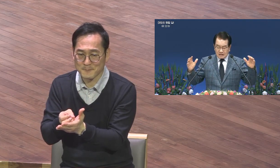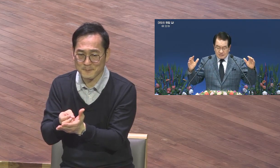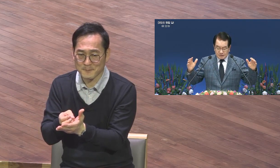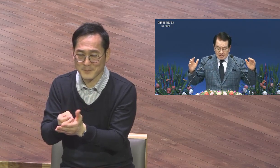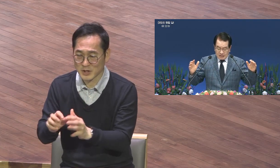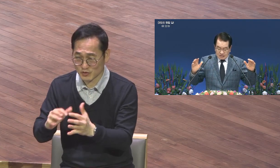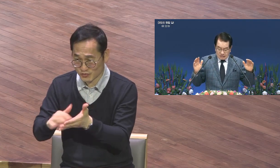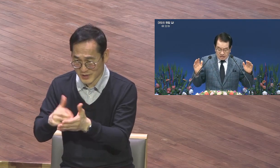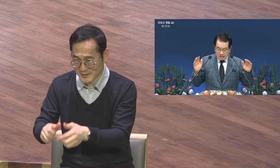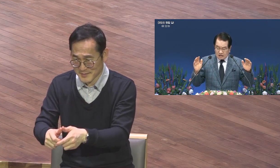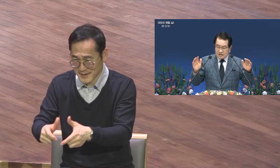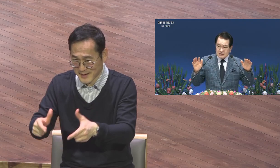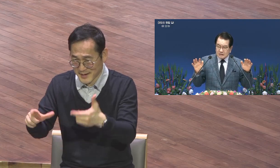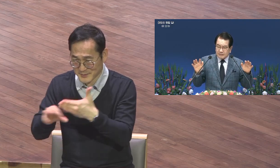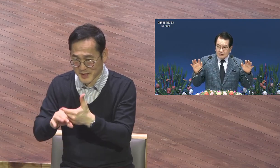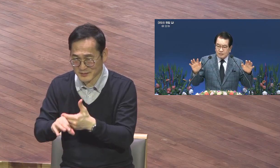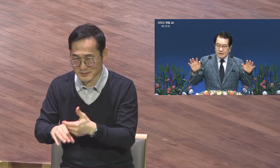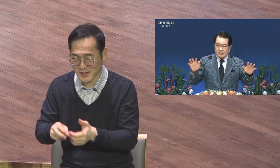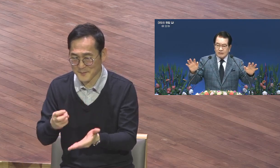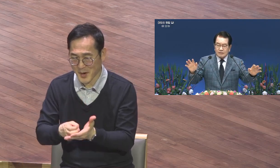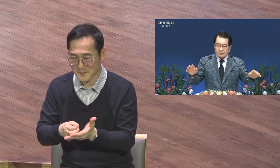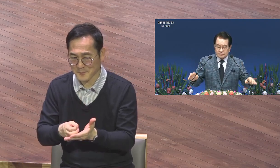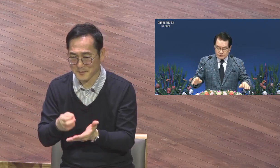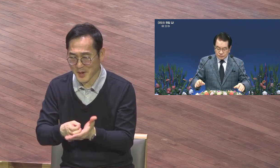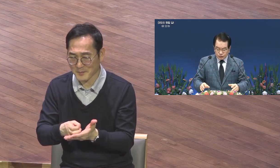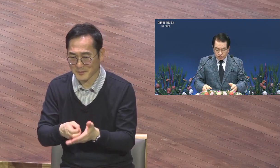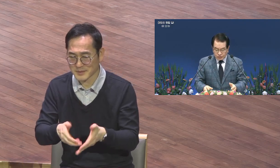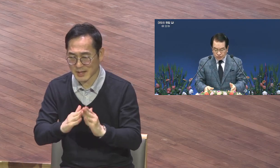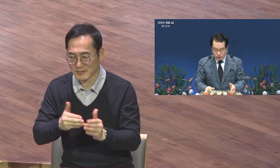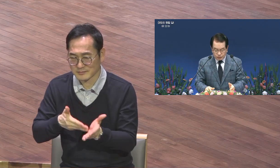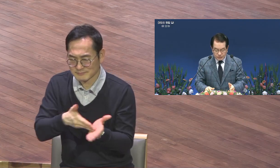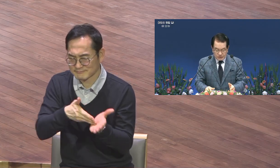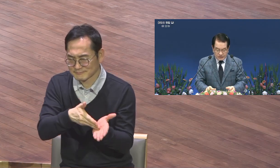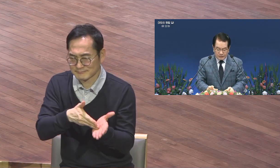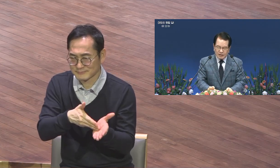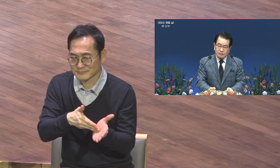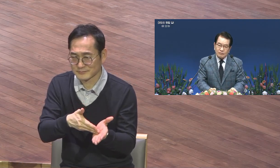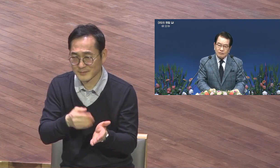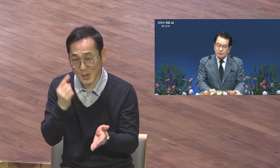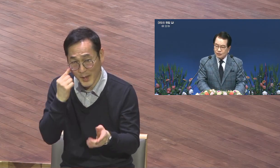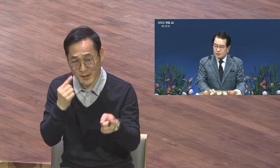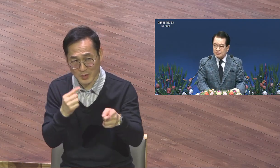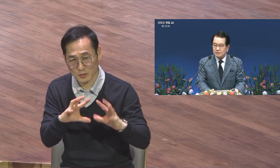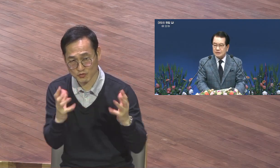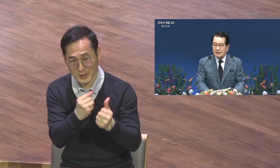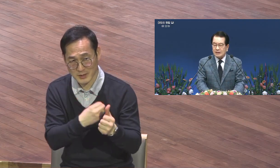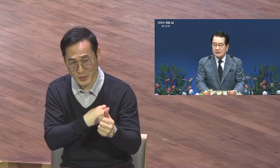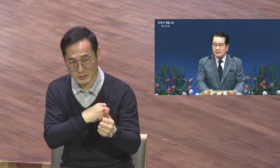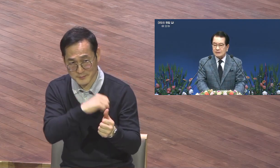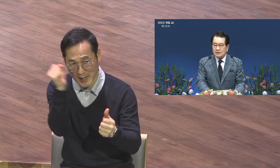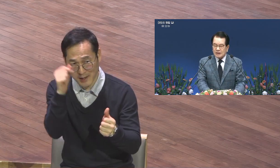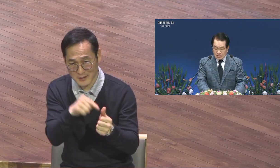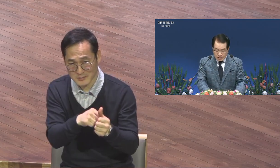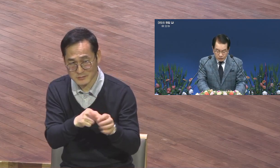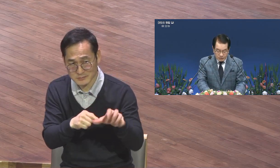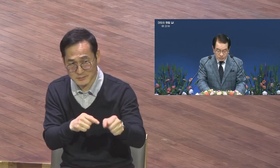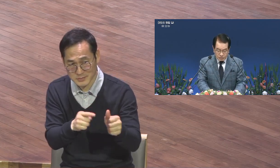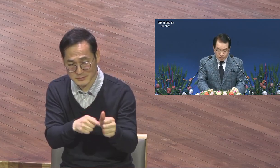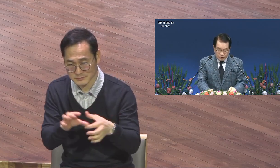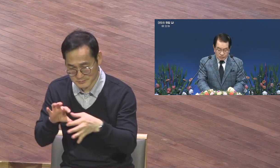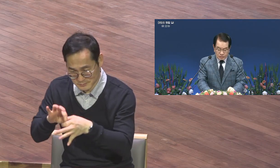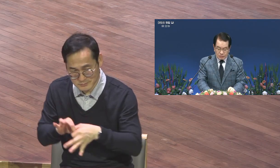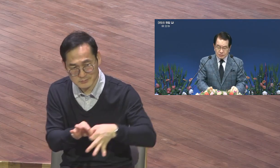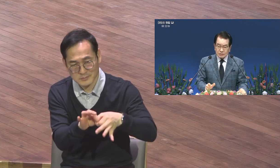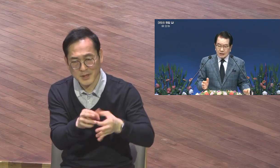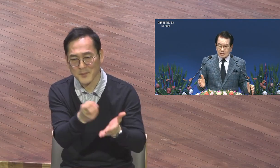숫자가 많아지면 서서 이제 발톱이 나와요. 조직적으로 움직이기 때문에 무섭습니다.